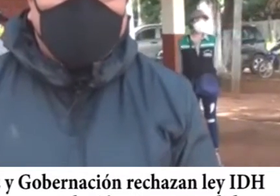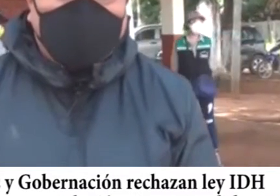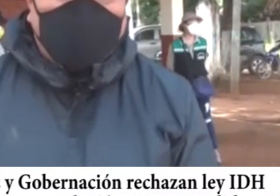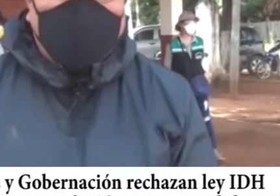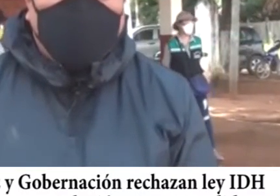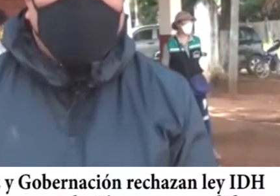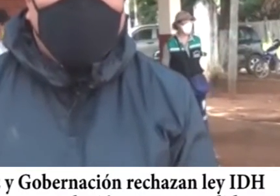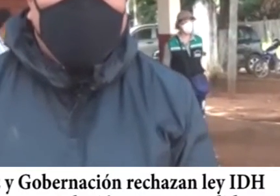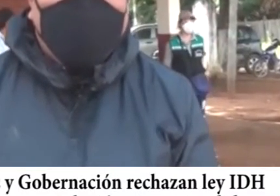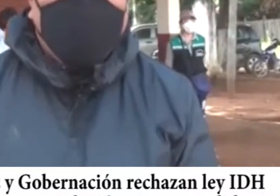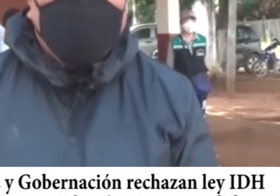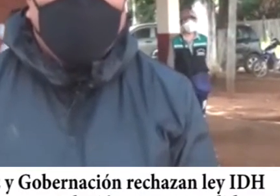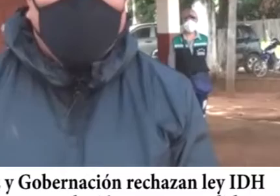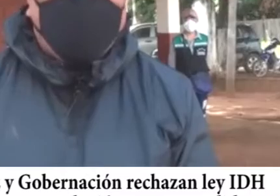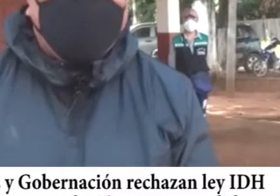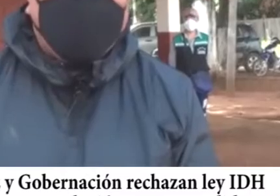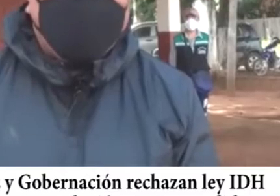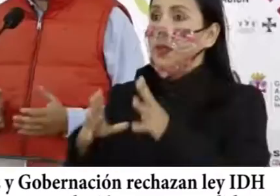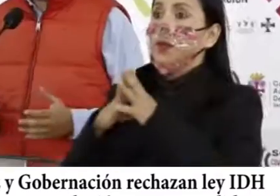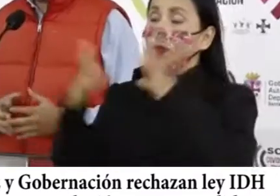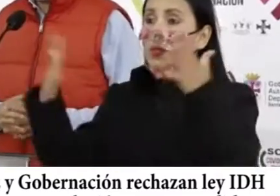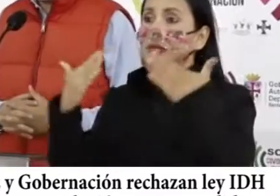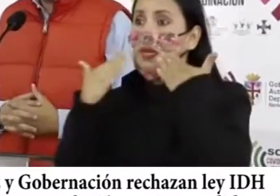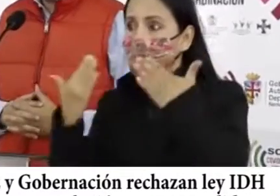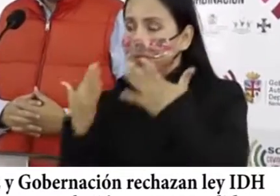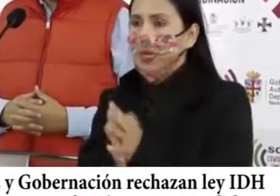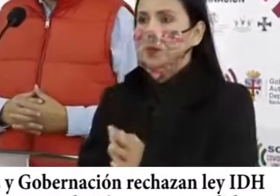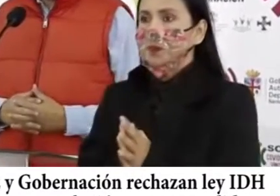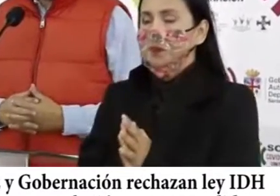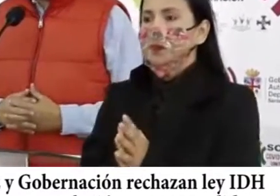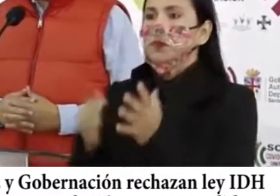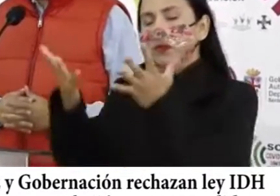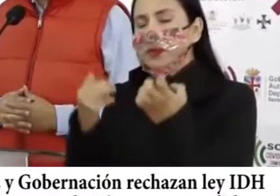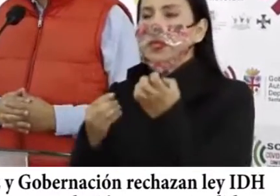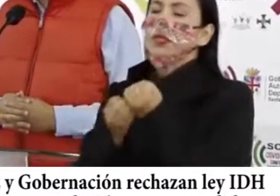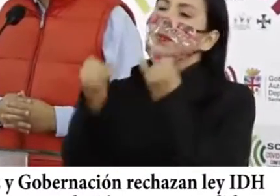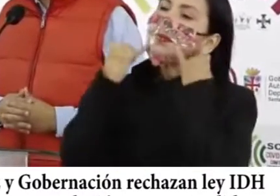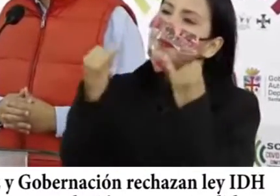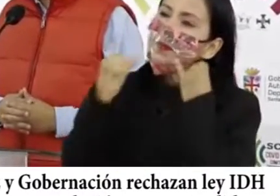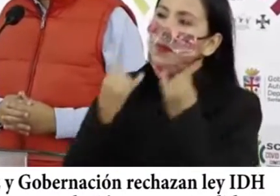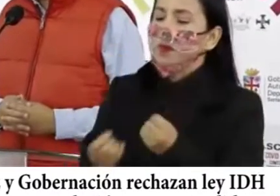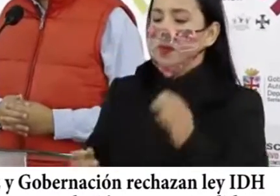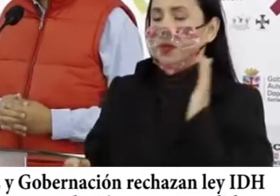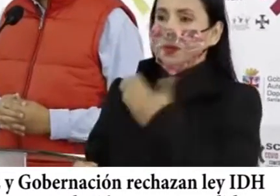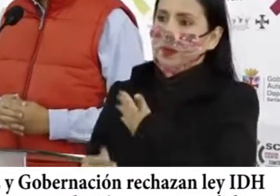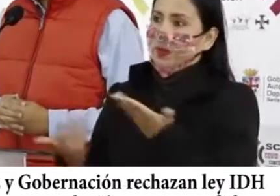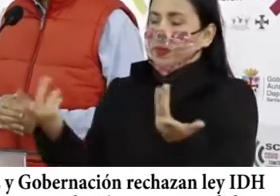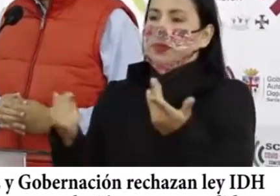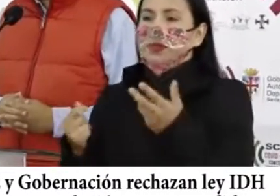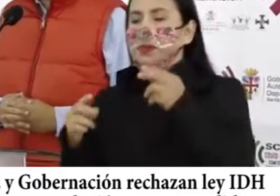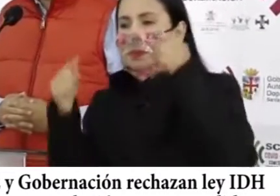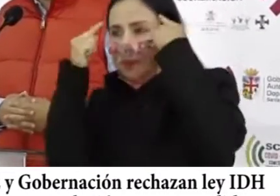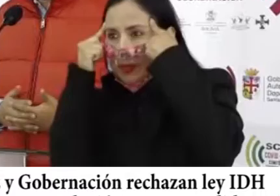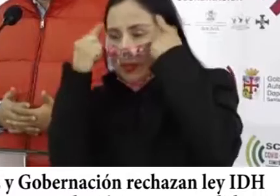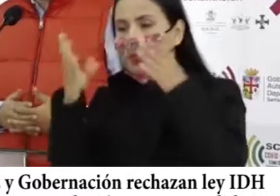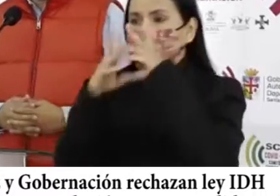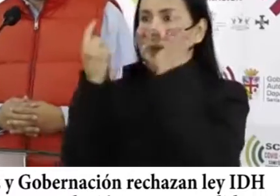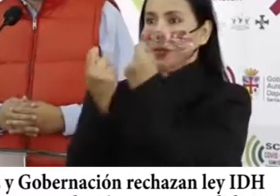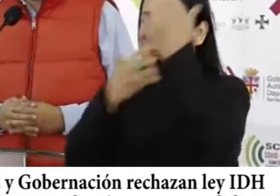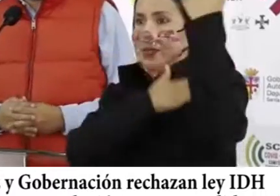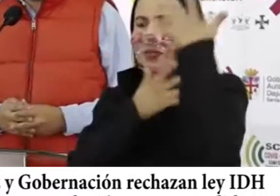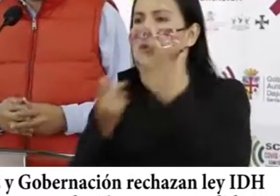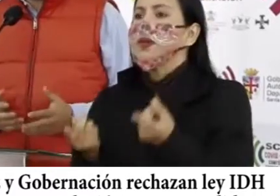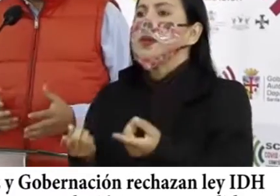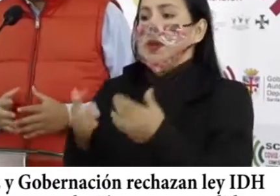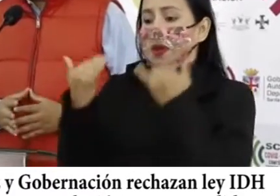que consensuar el día de mañana todos los alcaldes. Queremos transmitir nuestra posición del gobierno del departamento de Santa Cruz ante